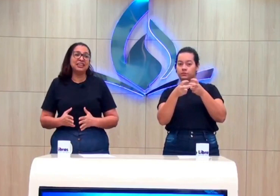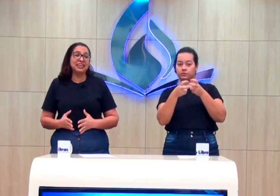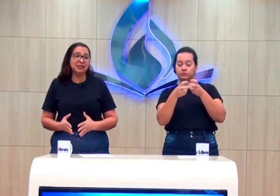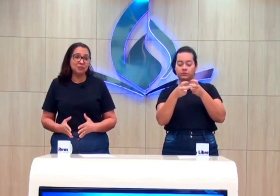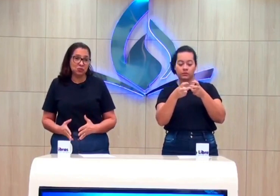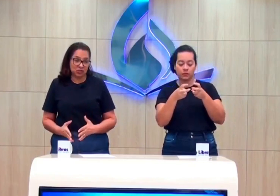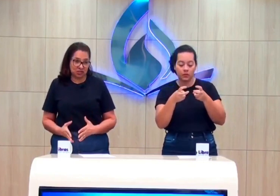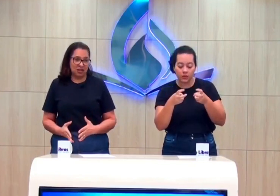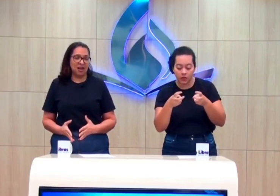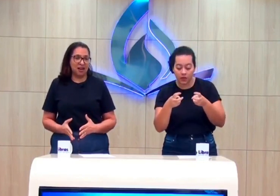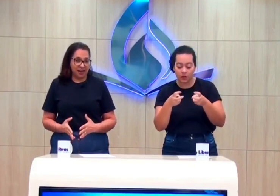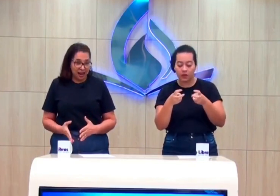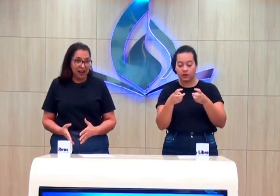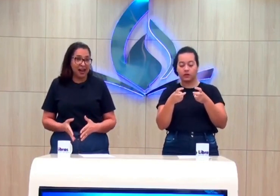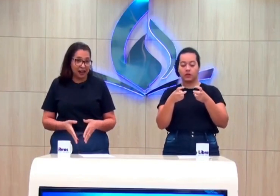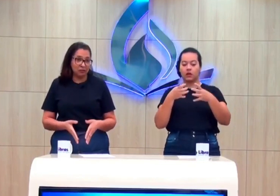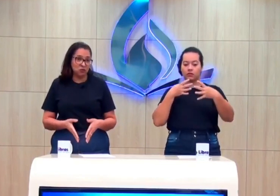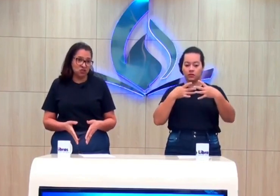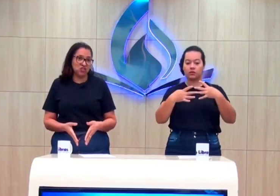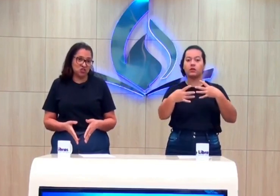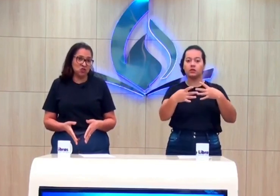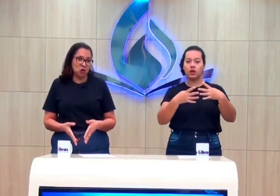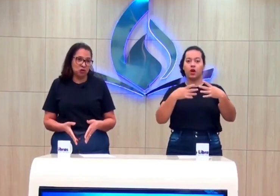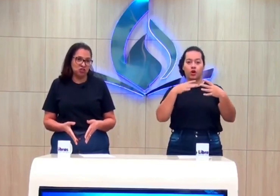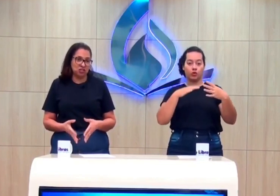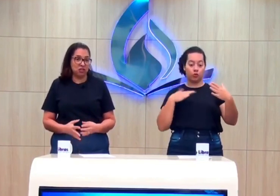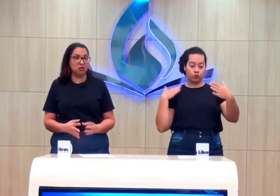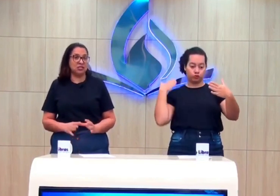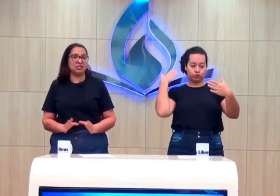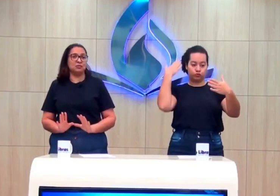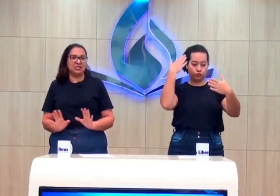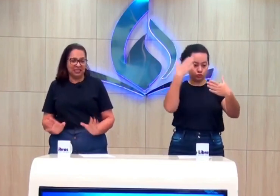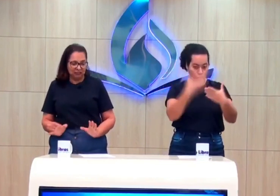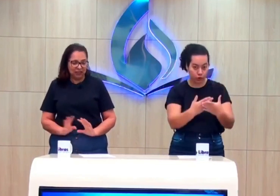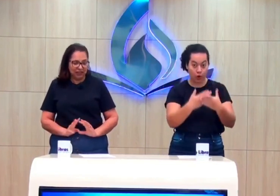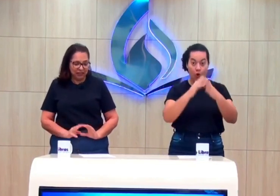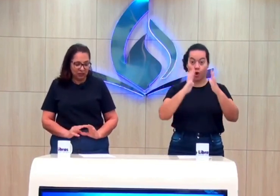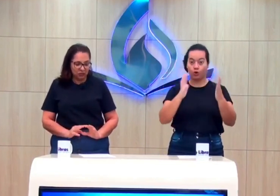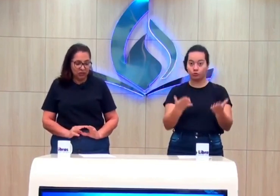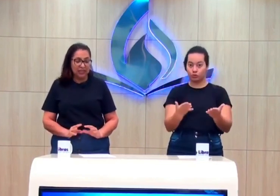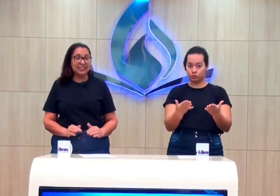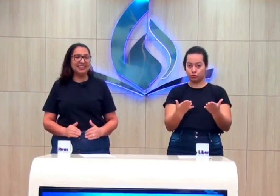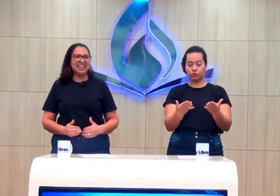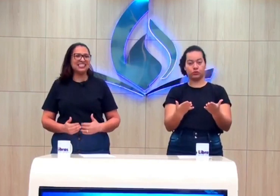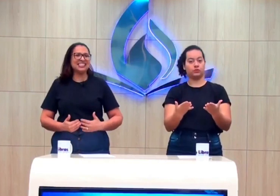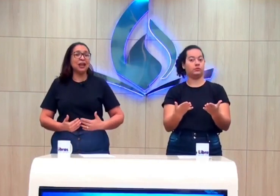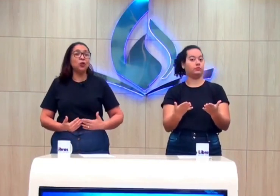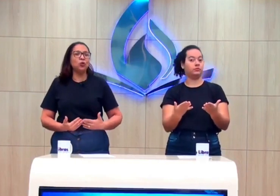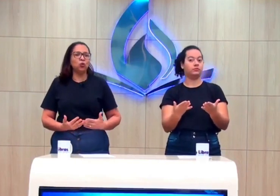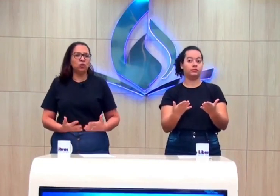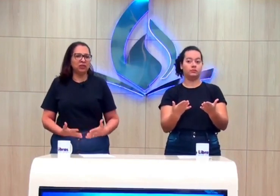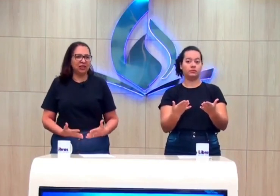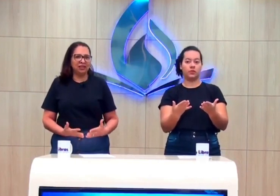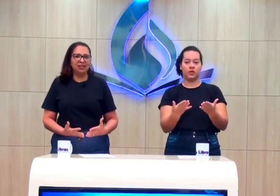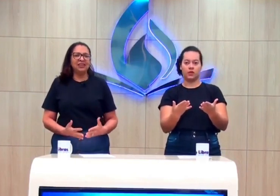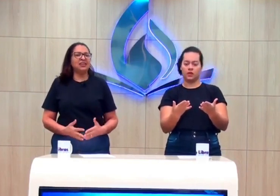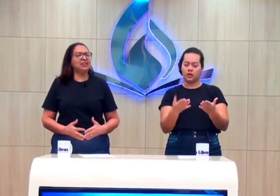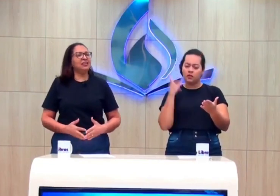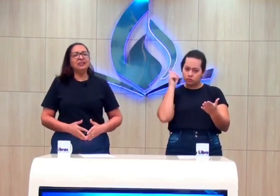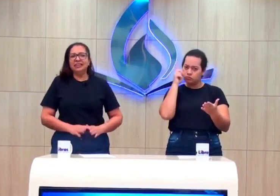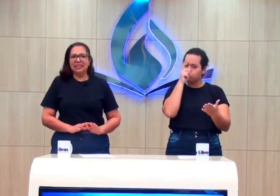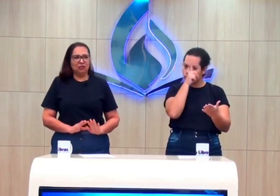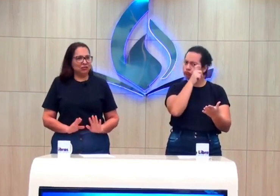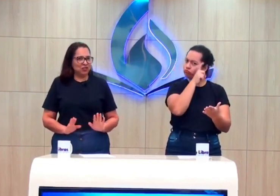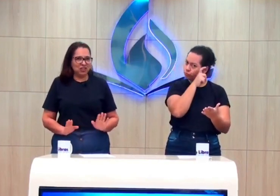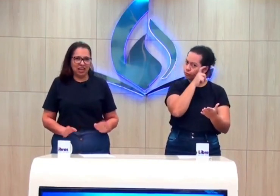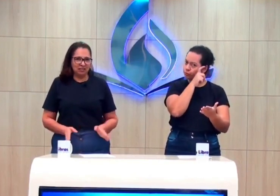e chegamos nos dias de hoje. Então, nós estamos aqui falando desta luta